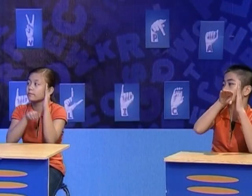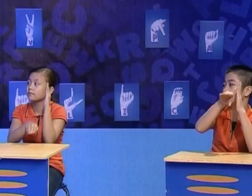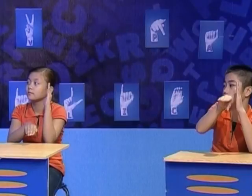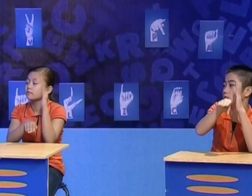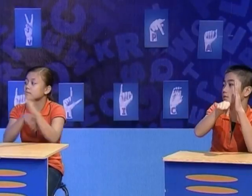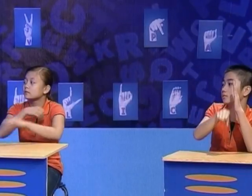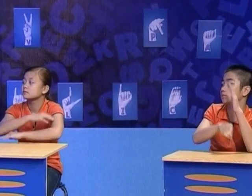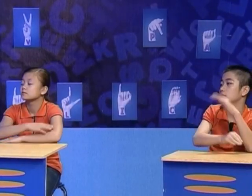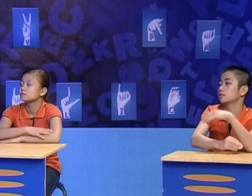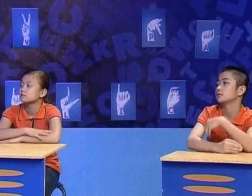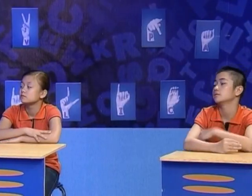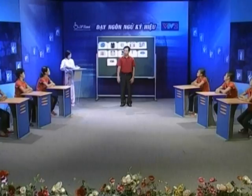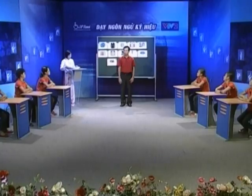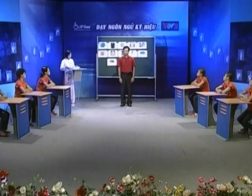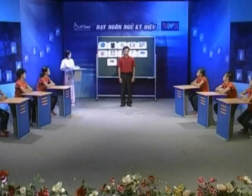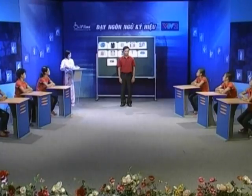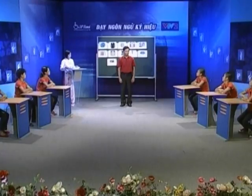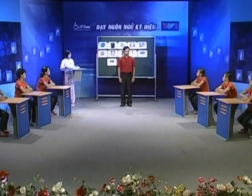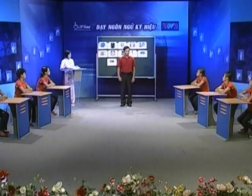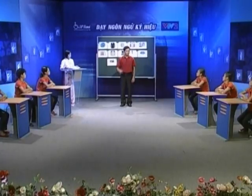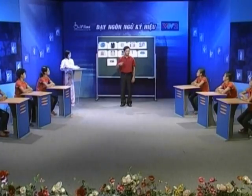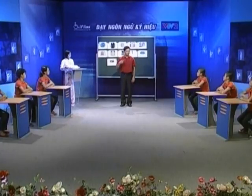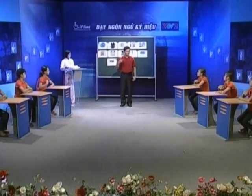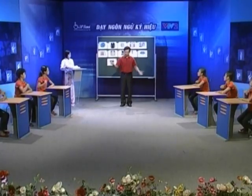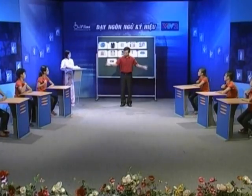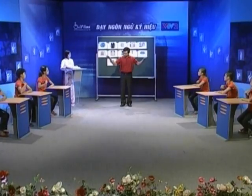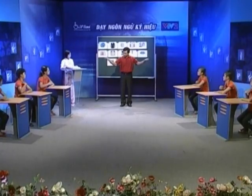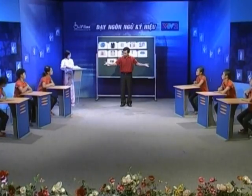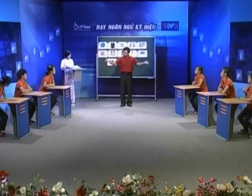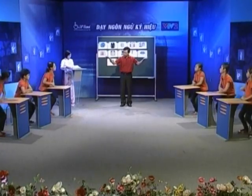À, đúng rồi, chú đang cất quần áo đấy. Chúng ta cùng học ký hiệu cất quần áo nhé.